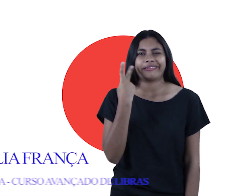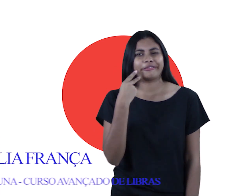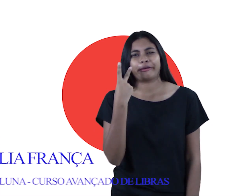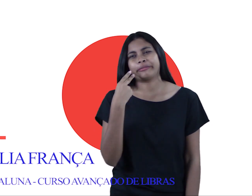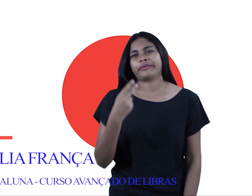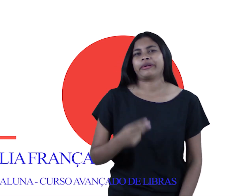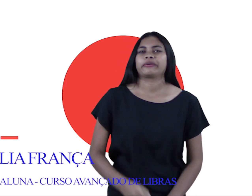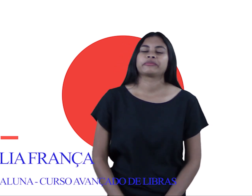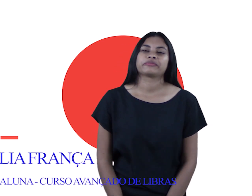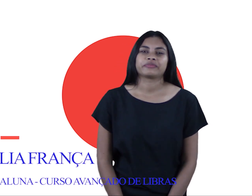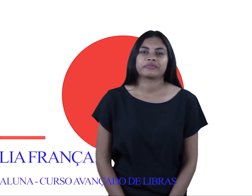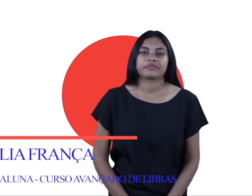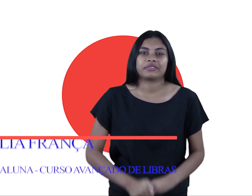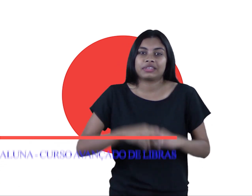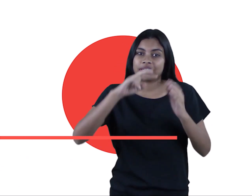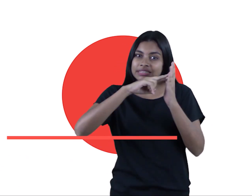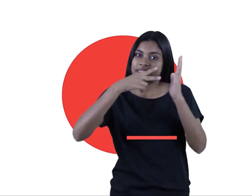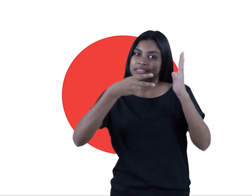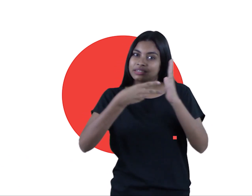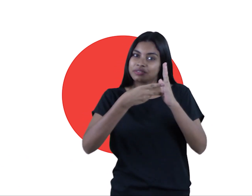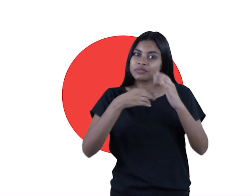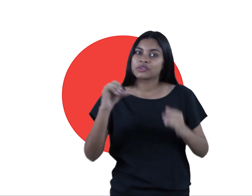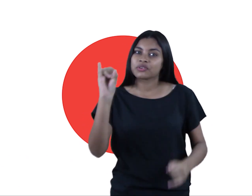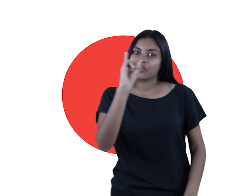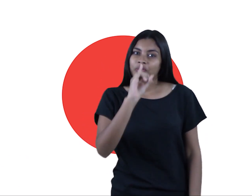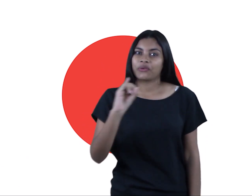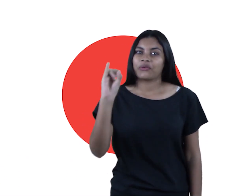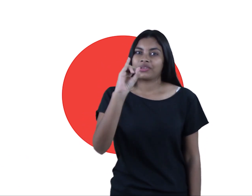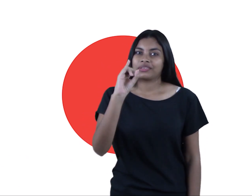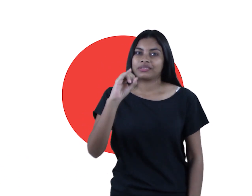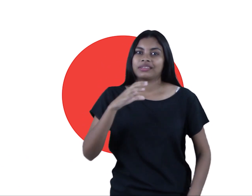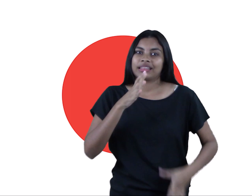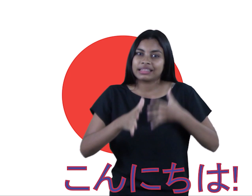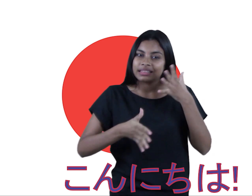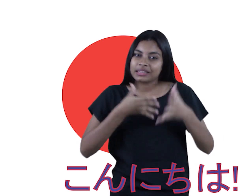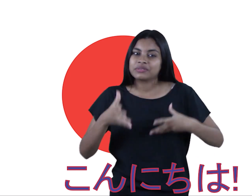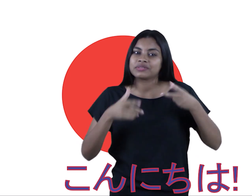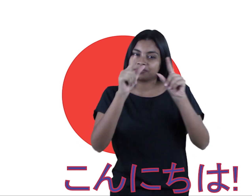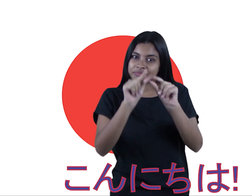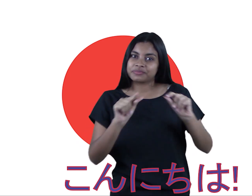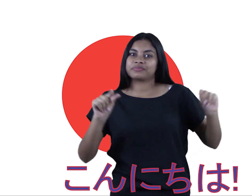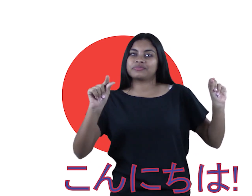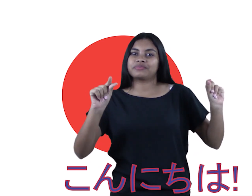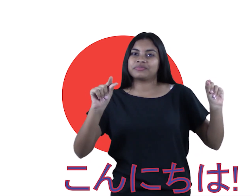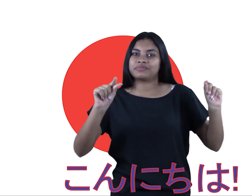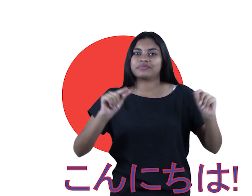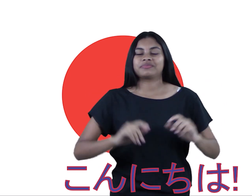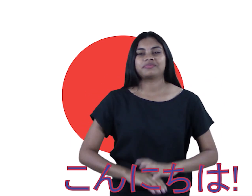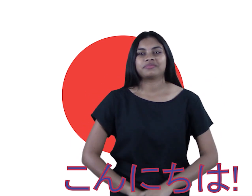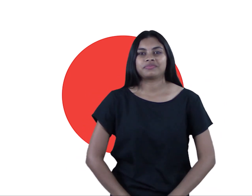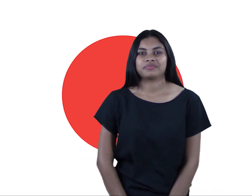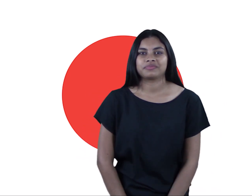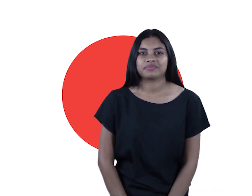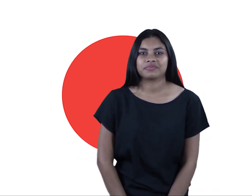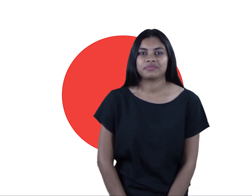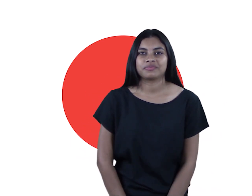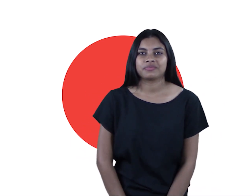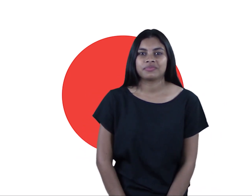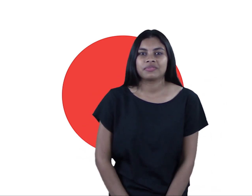normal. Esse sinal significa olá em língua japonesa de sinais. Então, depois